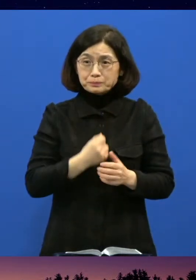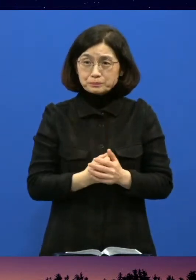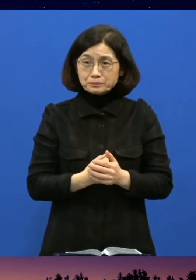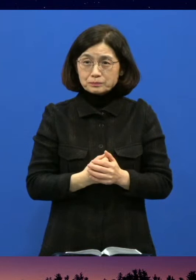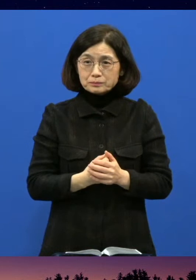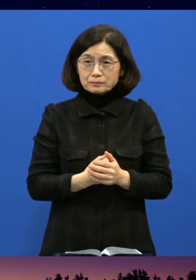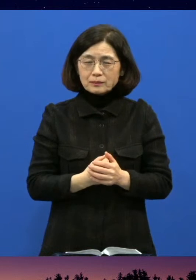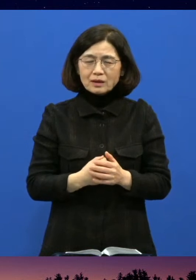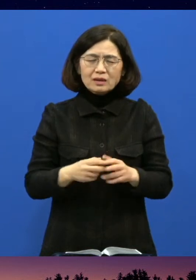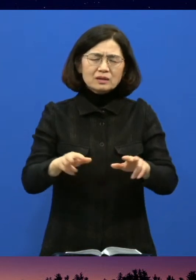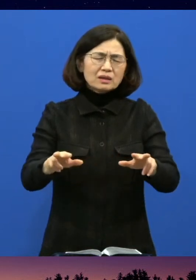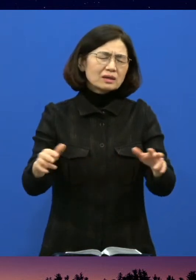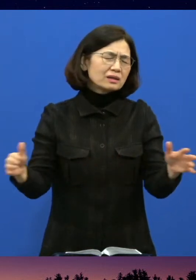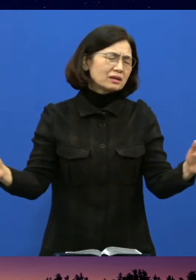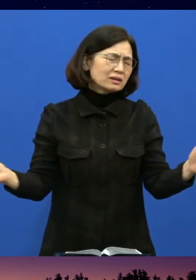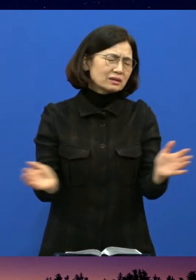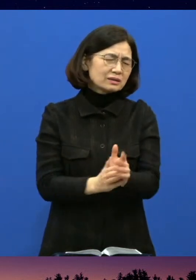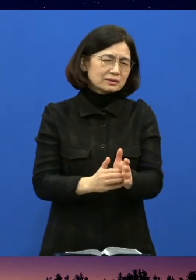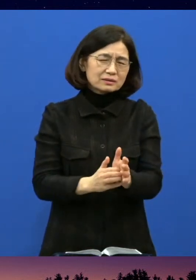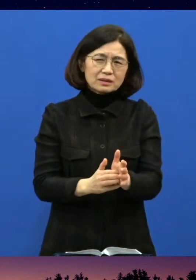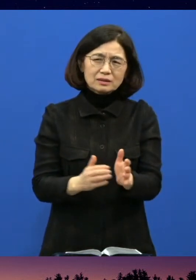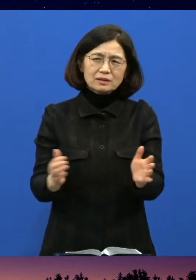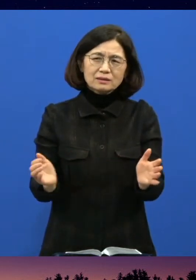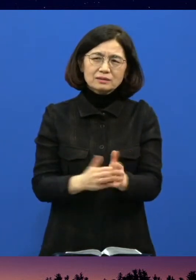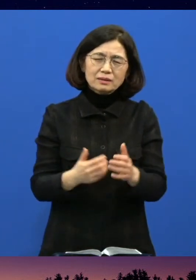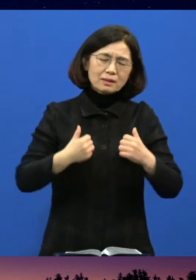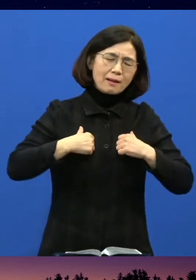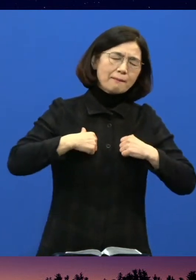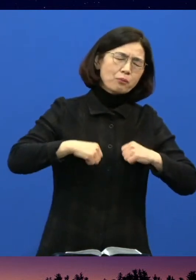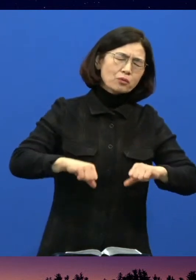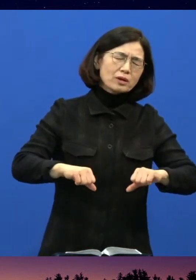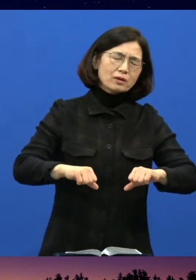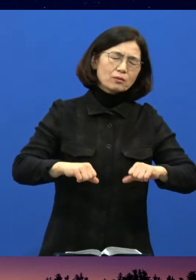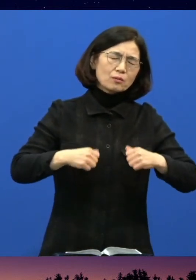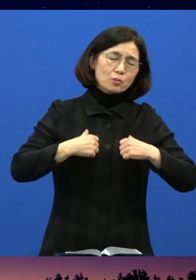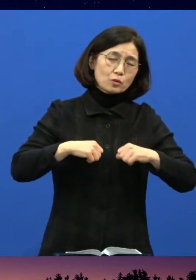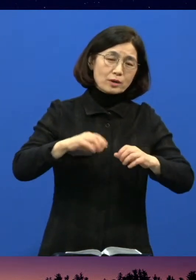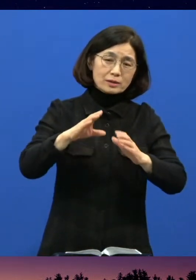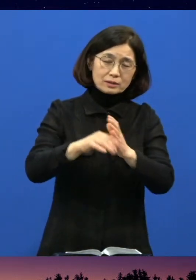이제 끝났다고 생각하는데 하나님이 또 다시 찾아오셔서 우리를 붙들어 내시는,